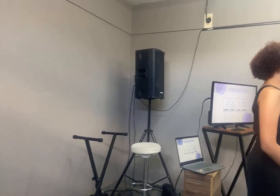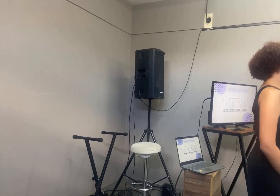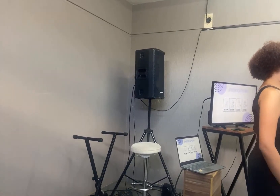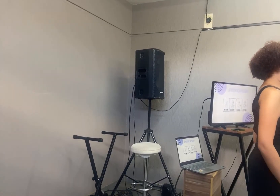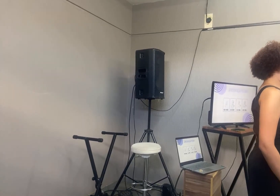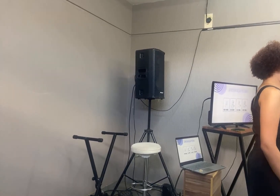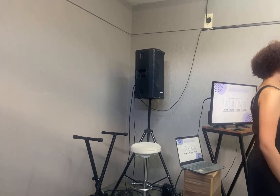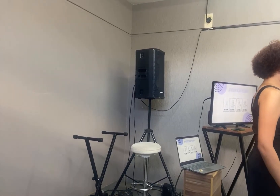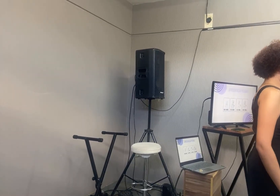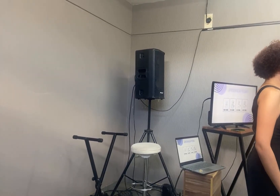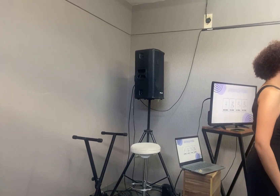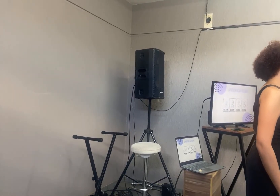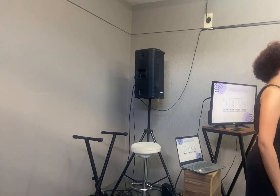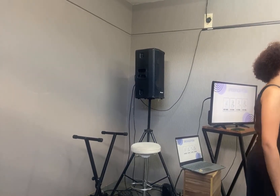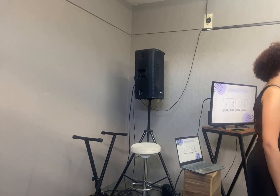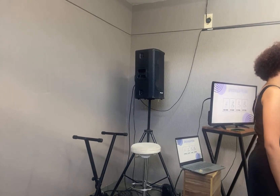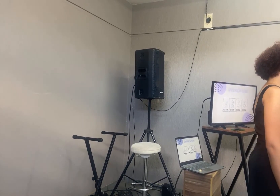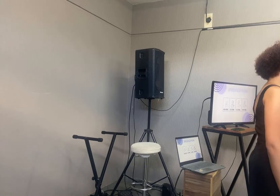Vixe, de novo.